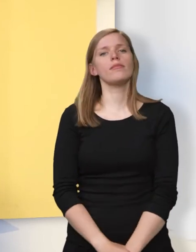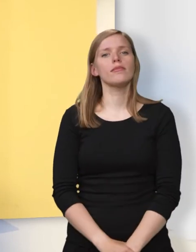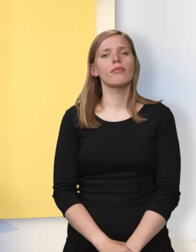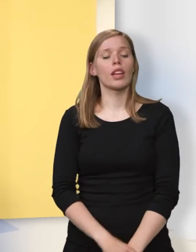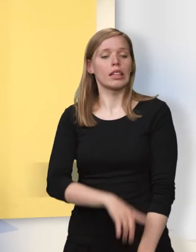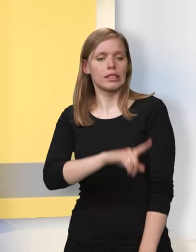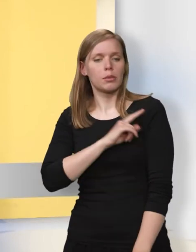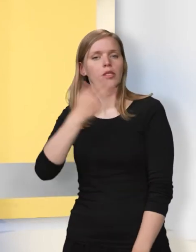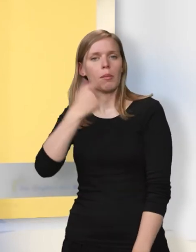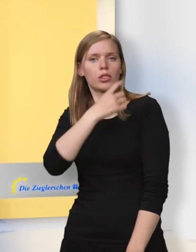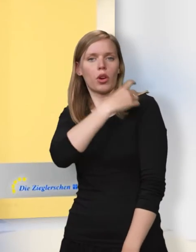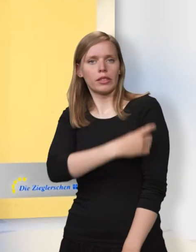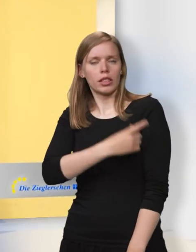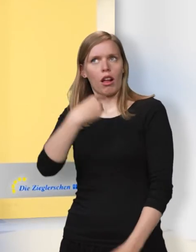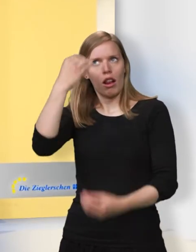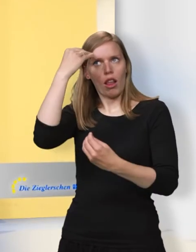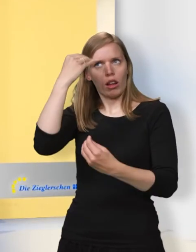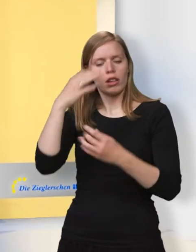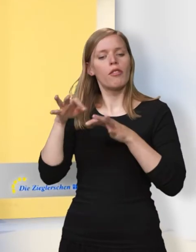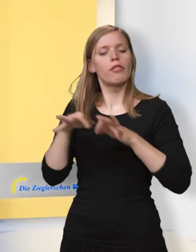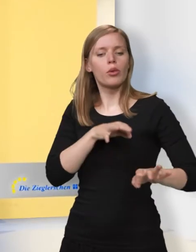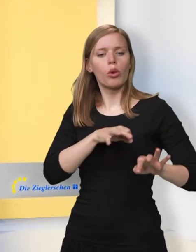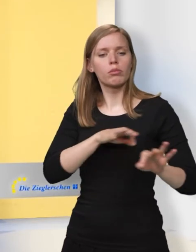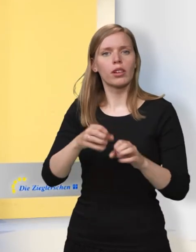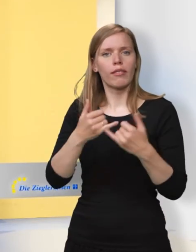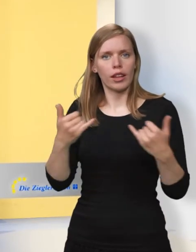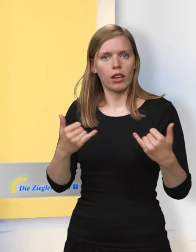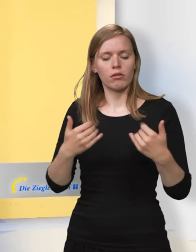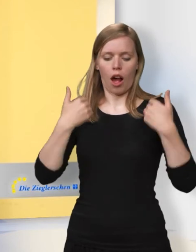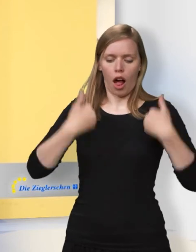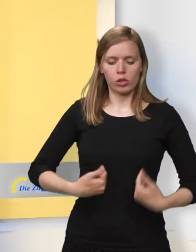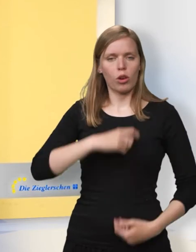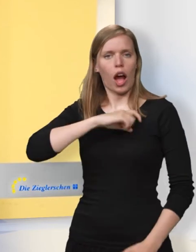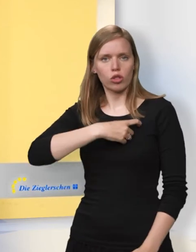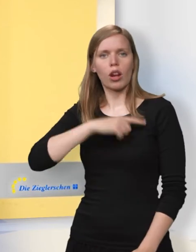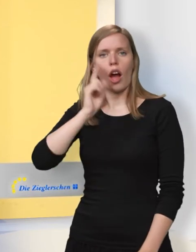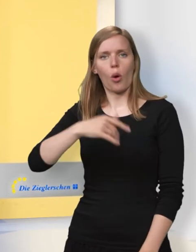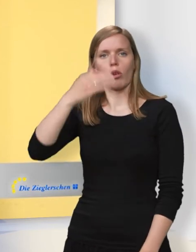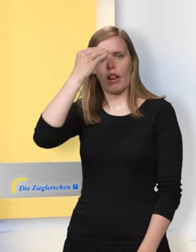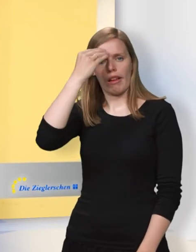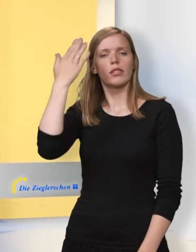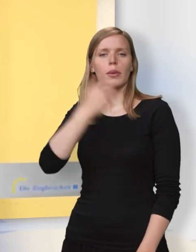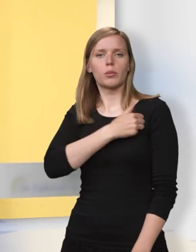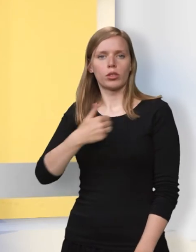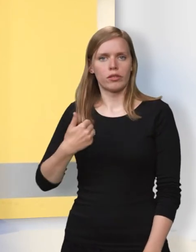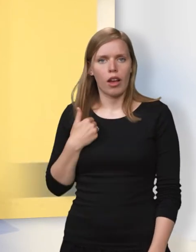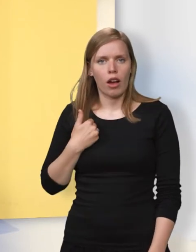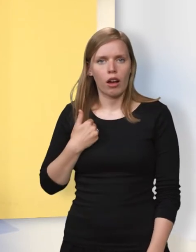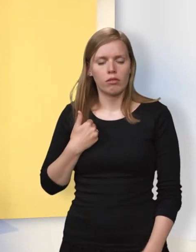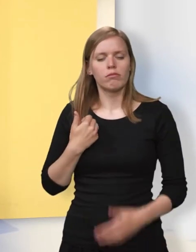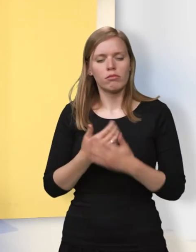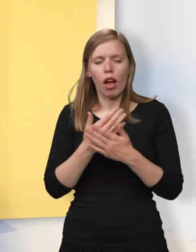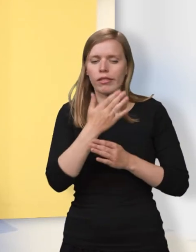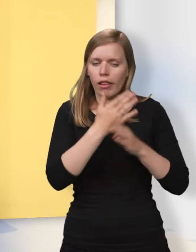ich Führung gelernt. Ich habe auch Haltung und Einstellung gelernt bei der Bundeswehr und sicher Elemente davon auch